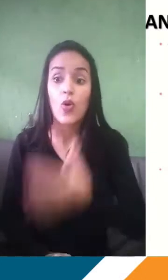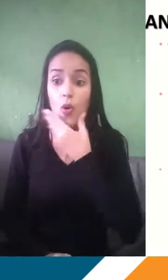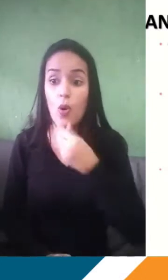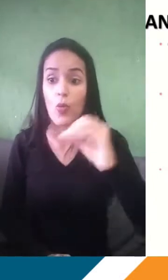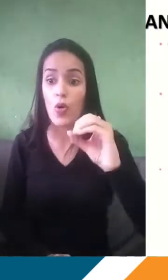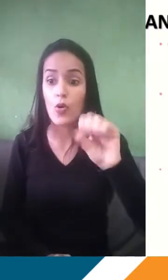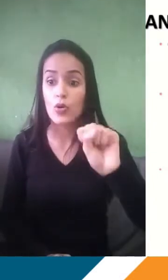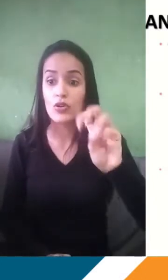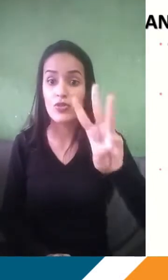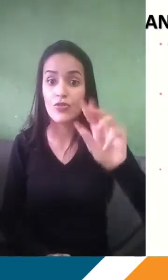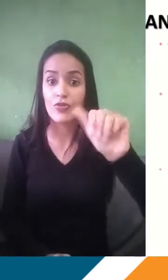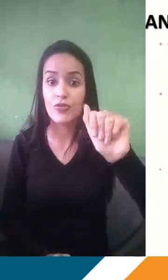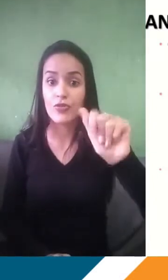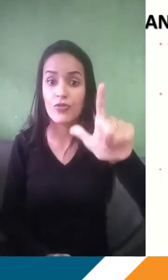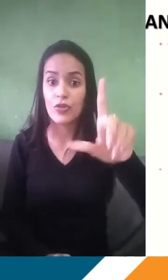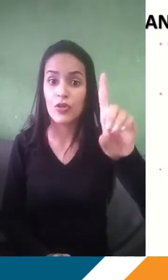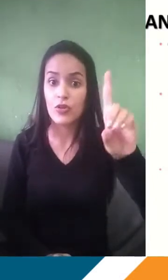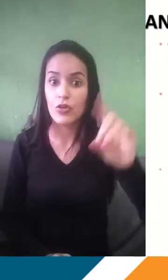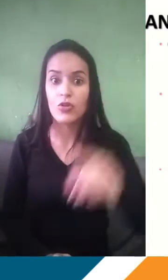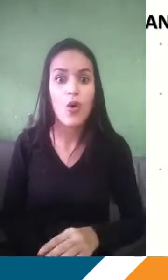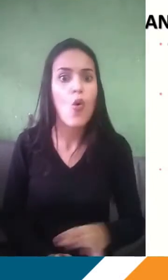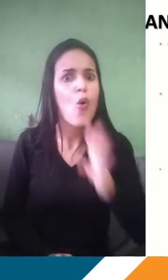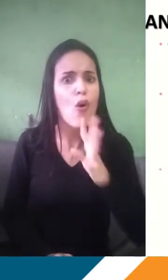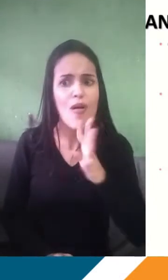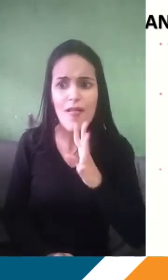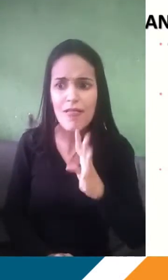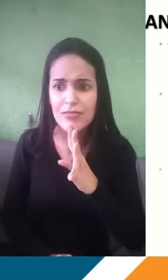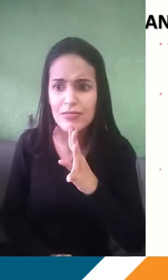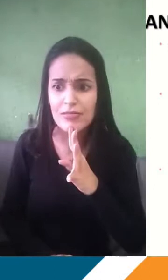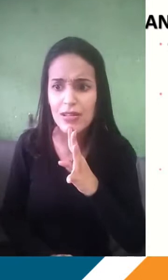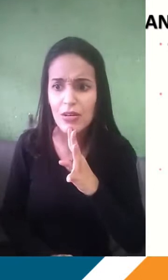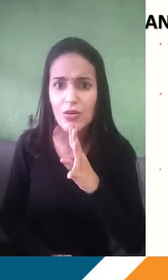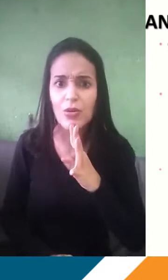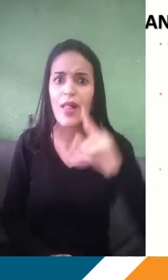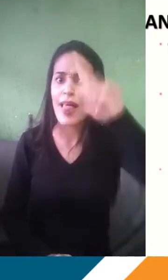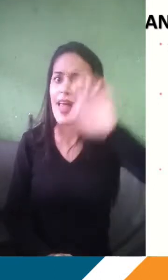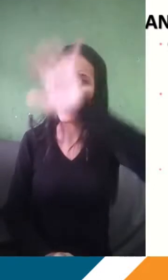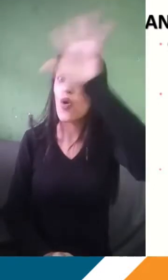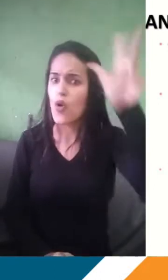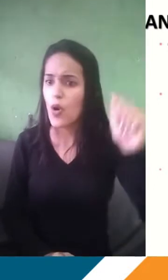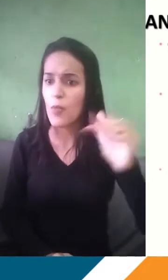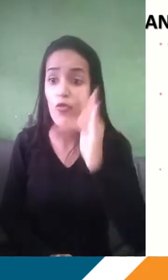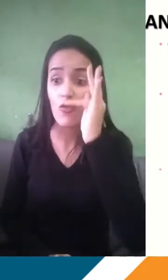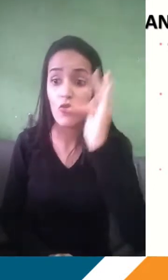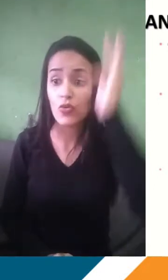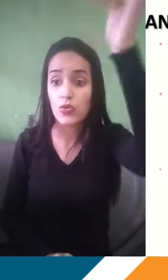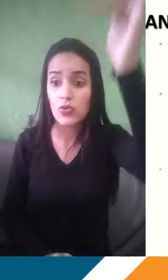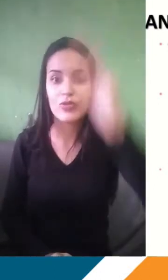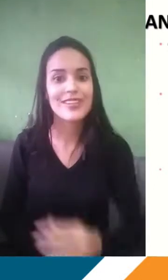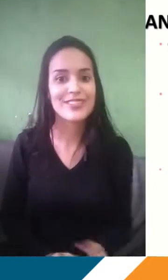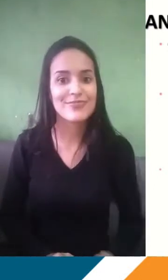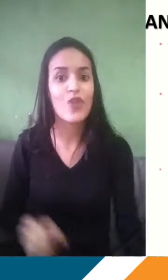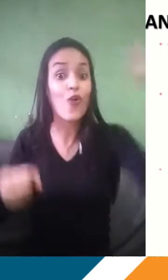Em 1913, ocorreu a exposição de pintura de Lazar Segal. Ele estudou na Escola de Belas Artes em Berlim